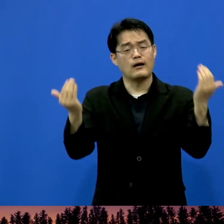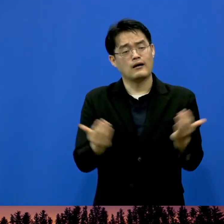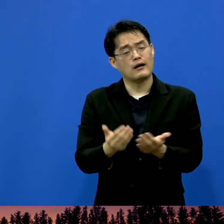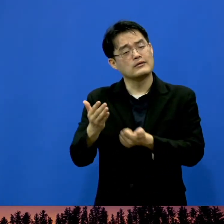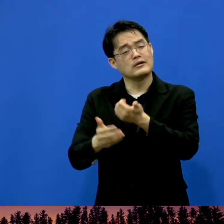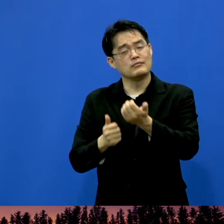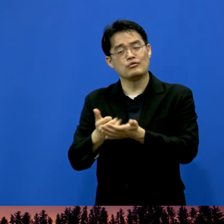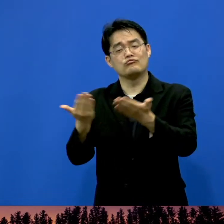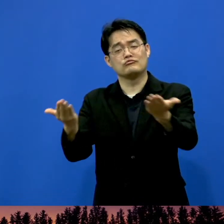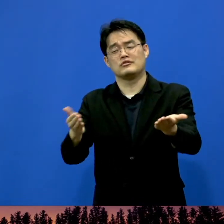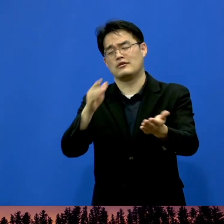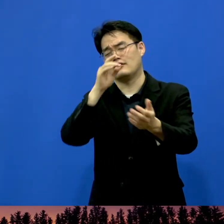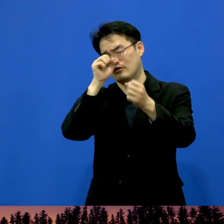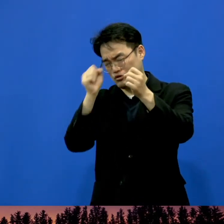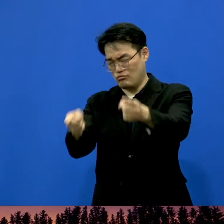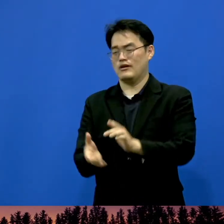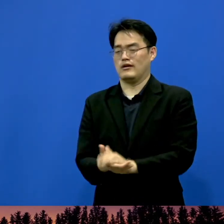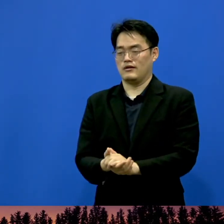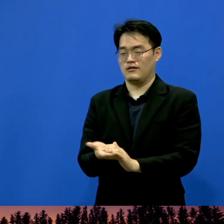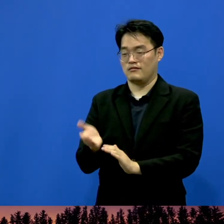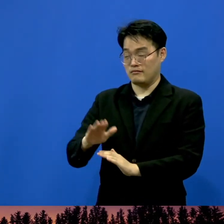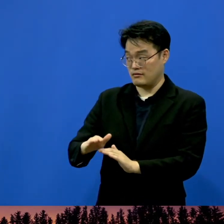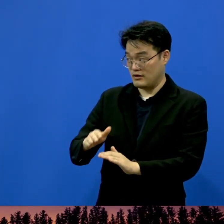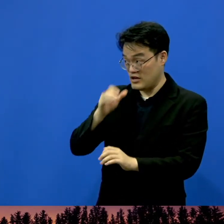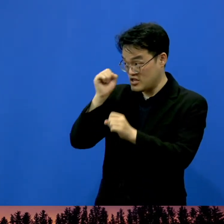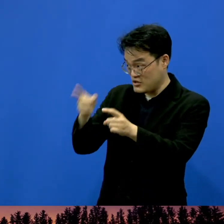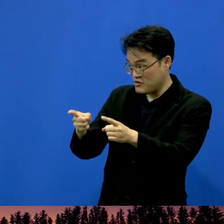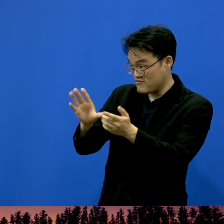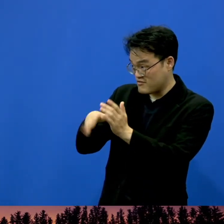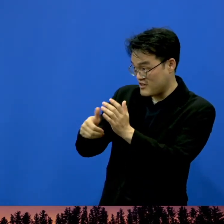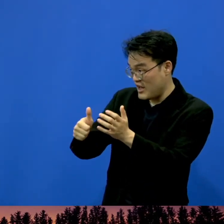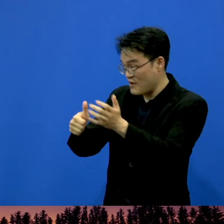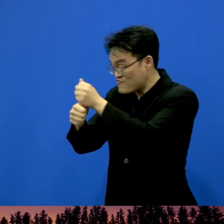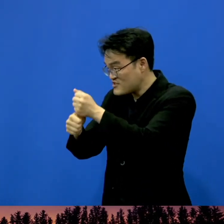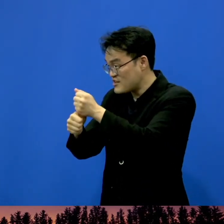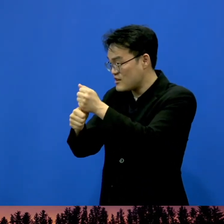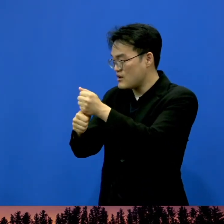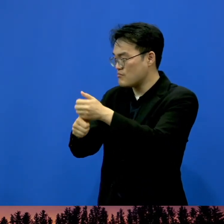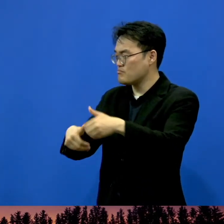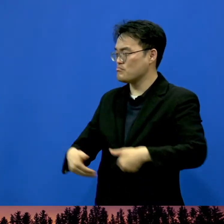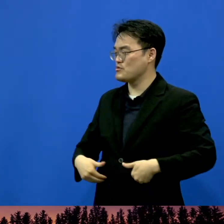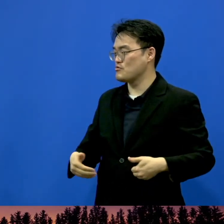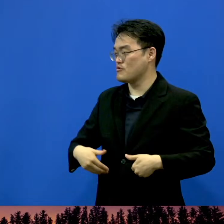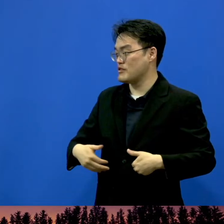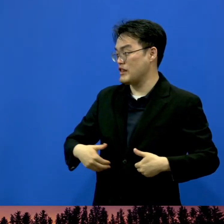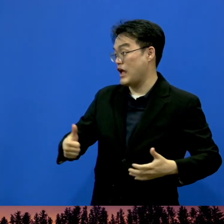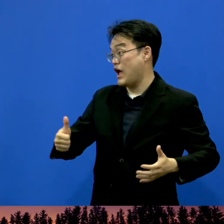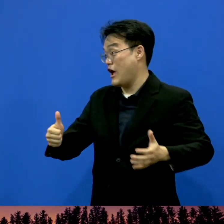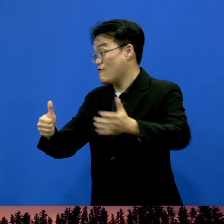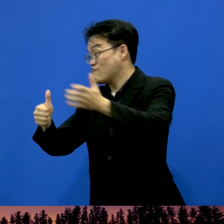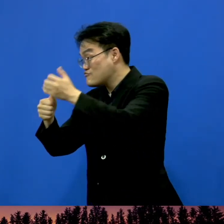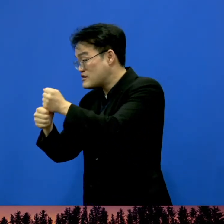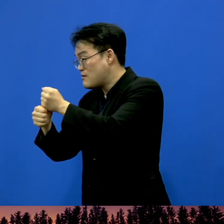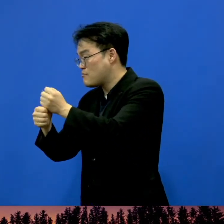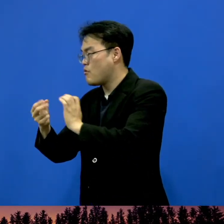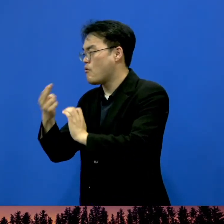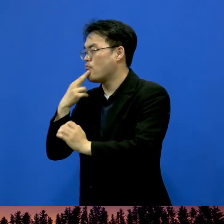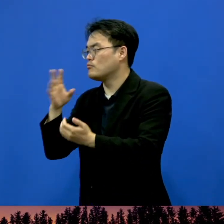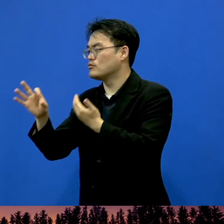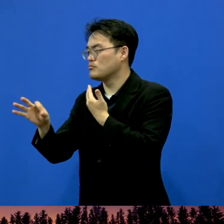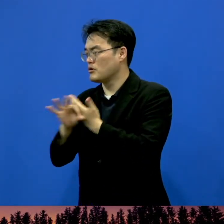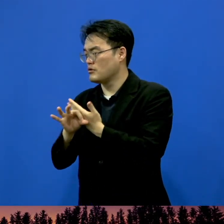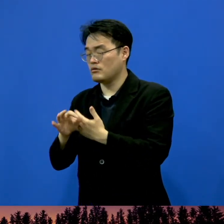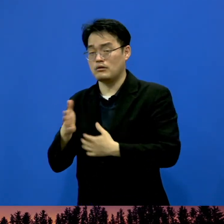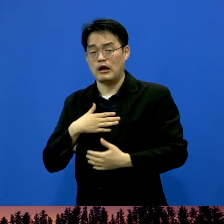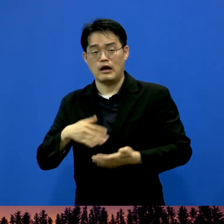자, 근데 진짜 붙잡아야 할 것은 이 기회를 우리가 붙잡아야 할 기회를 붙잡지 않으면 다른 것이 나를 붙잡게 된다는 거죠.